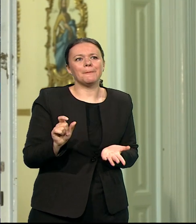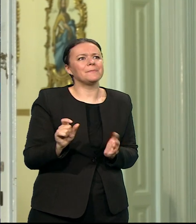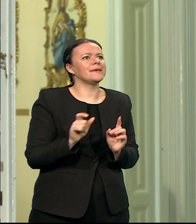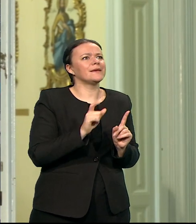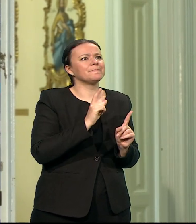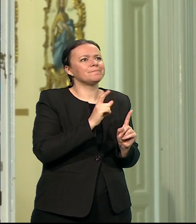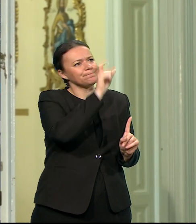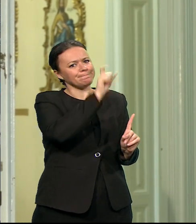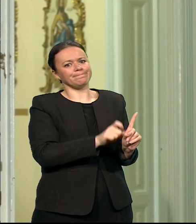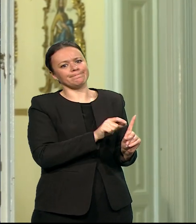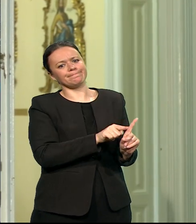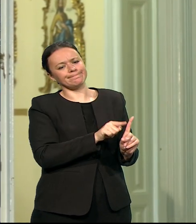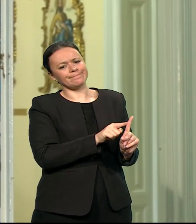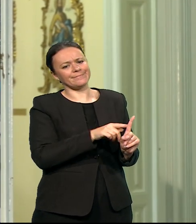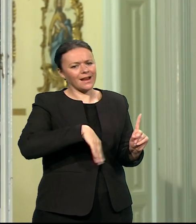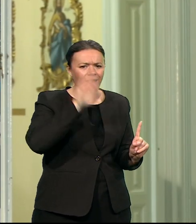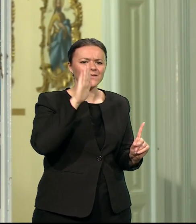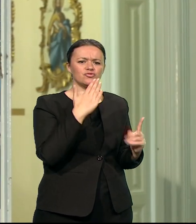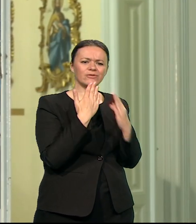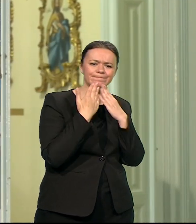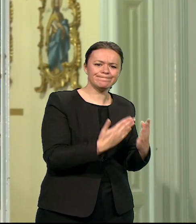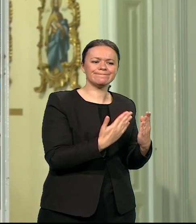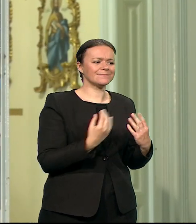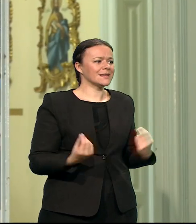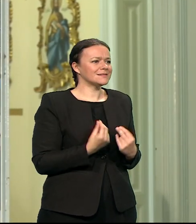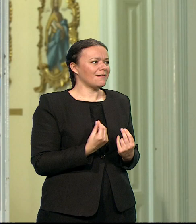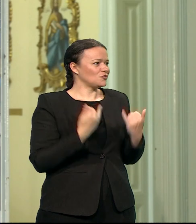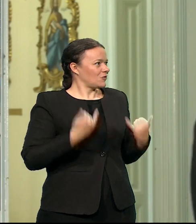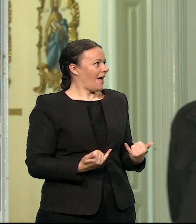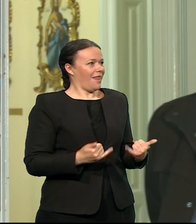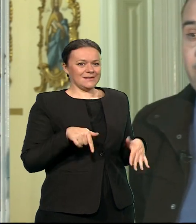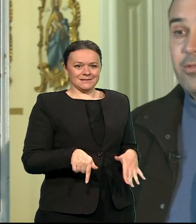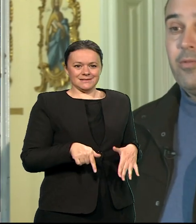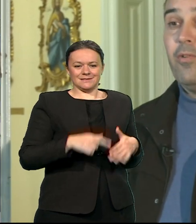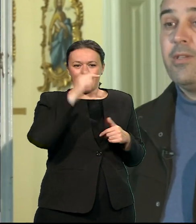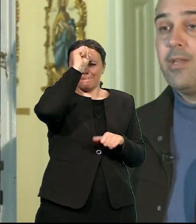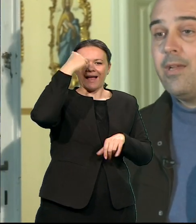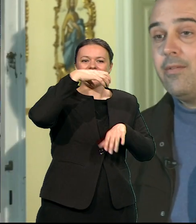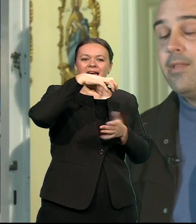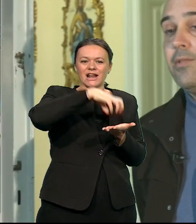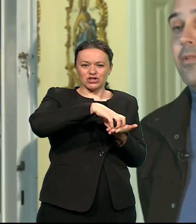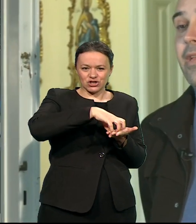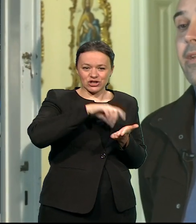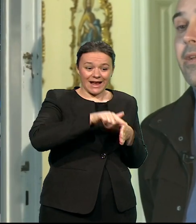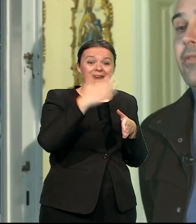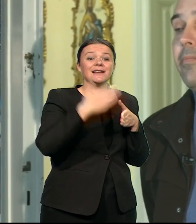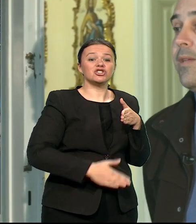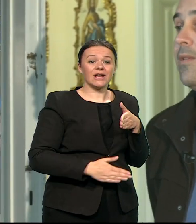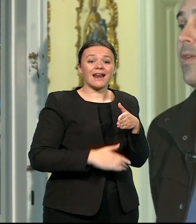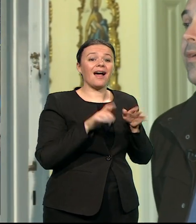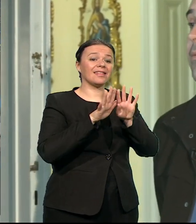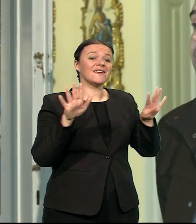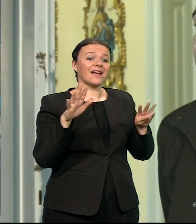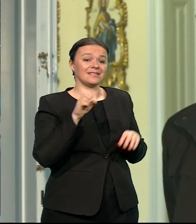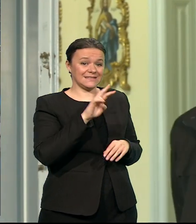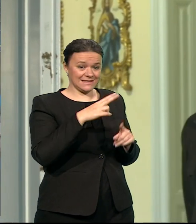je najzaslužniji što se danas nalazimo u ovom prelepom zdanju, zdanje Patrijaršijskog dvora s kraja 19. veka, koje